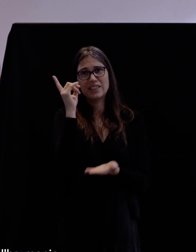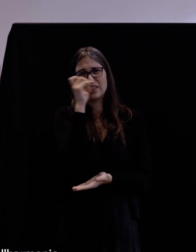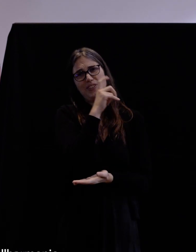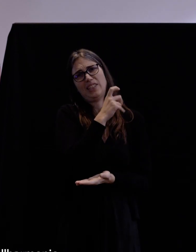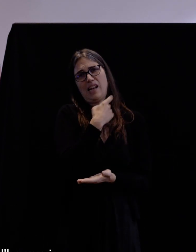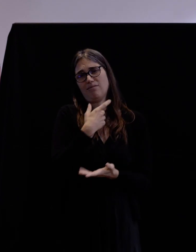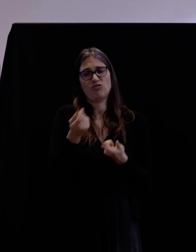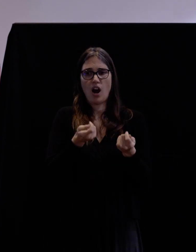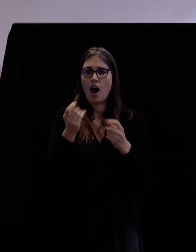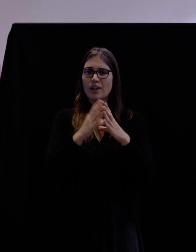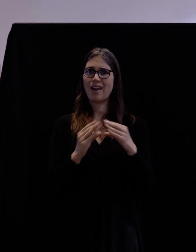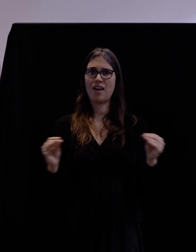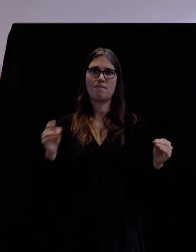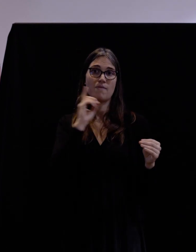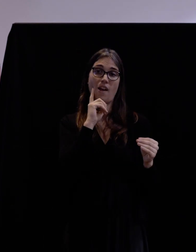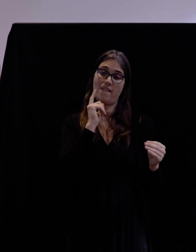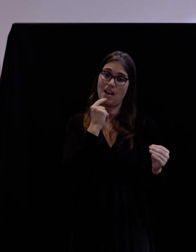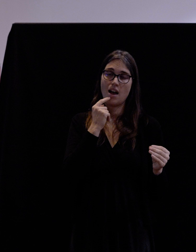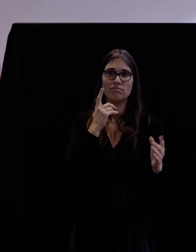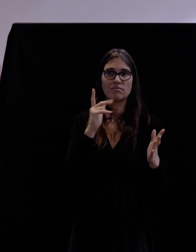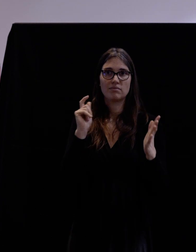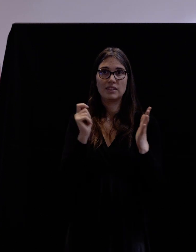faire l'harmonie entre tout ça. Ce qui fait qu'à l'âge adulte,